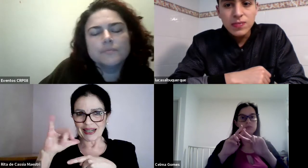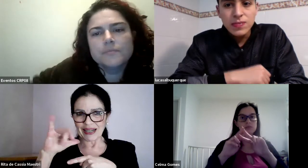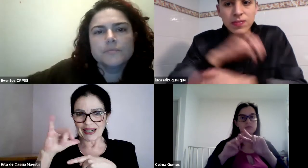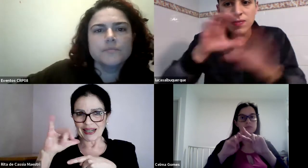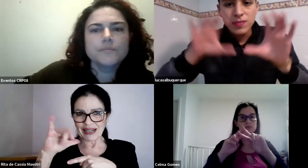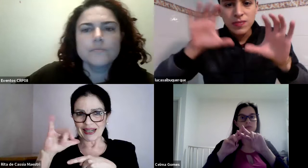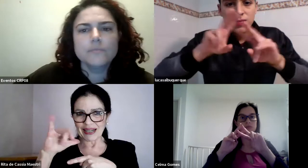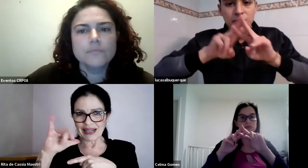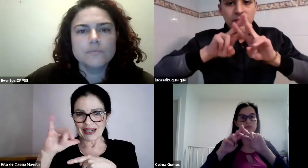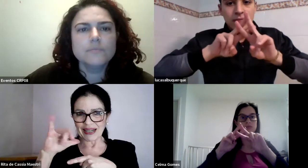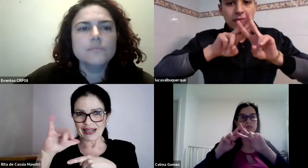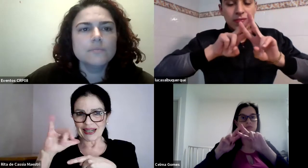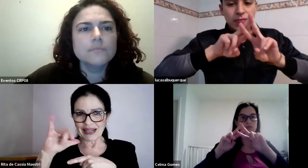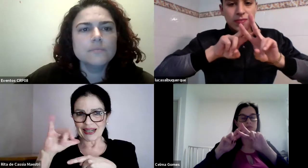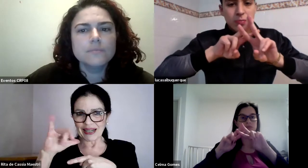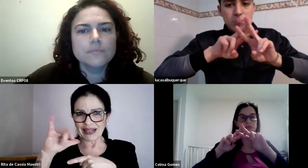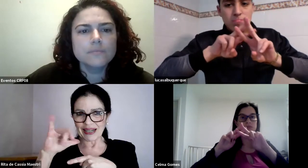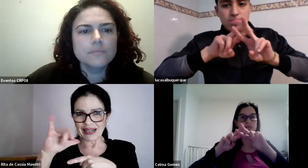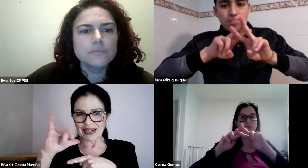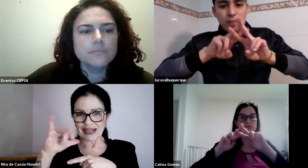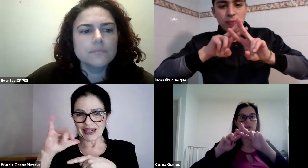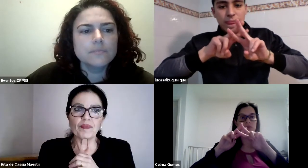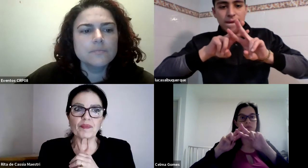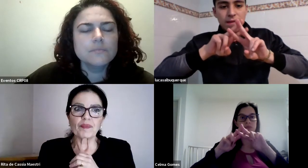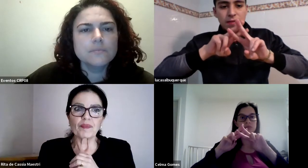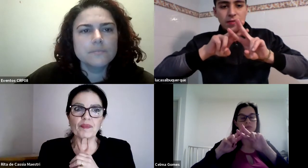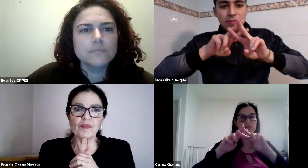quando é, quando